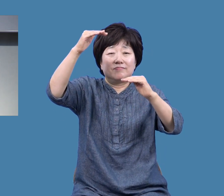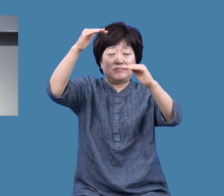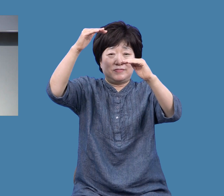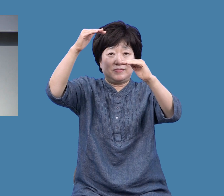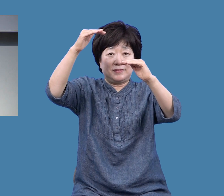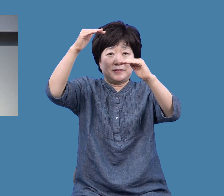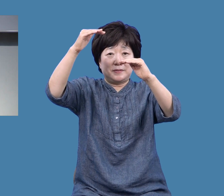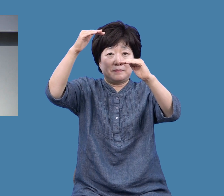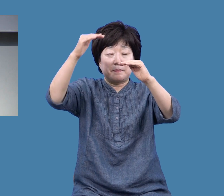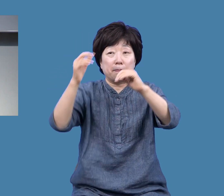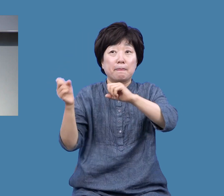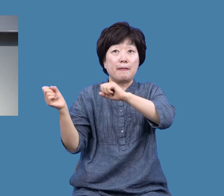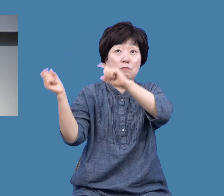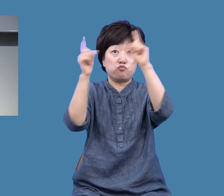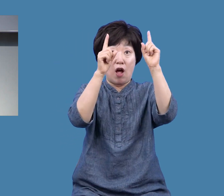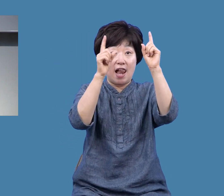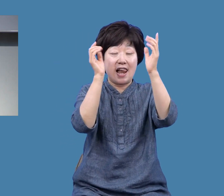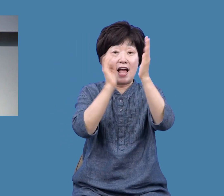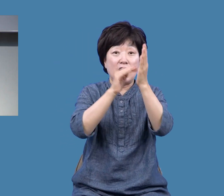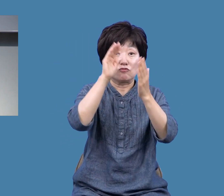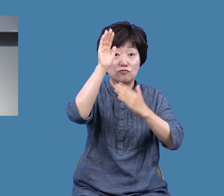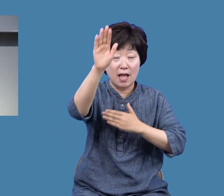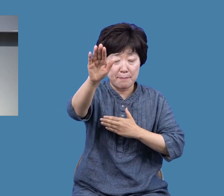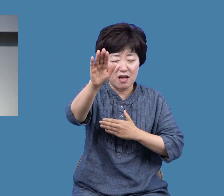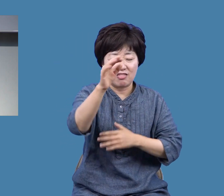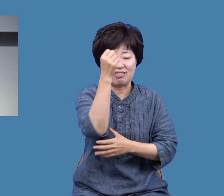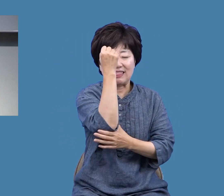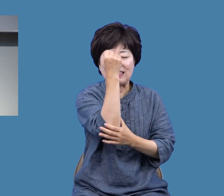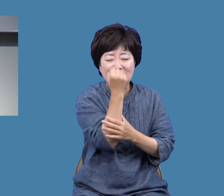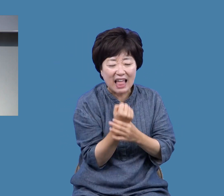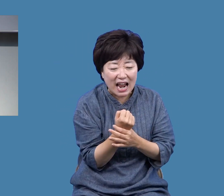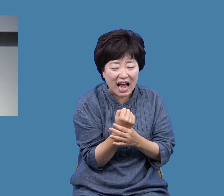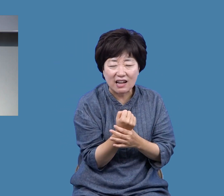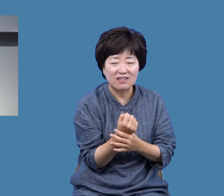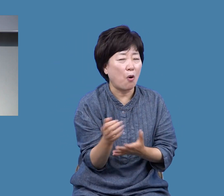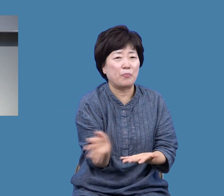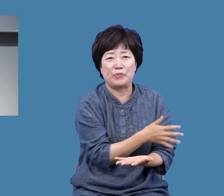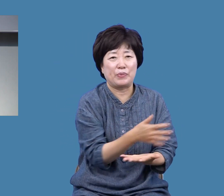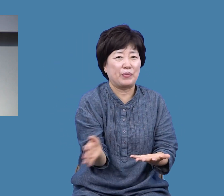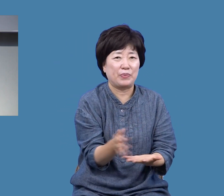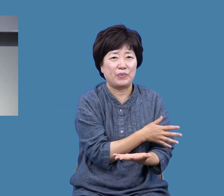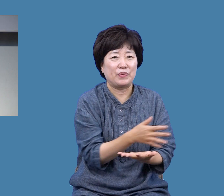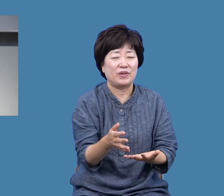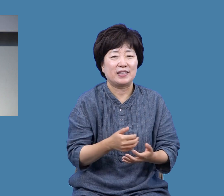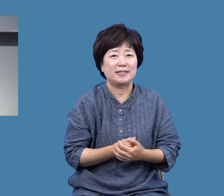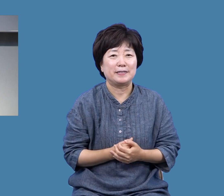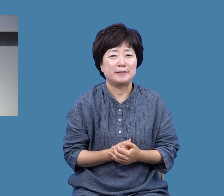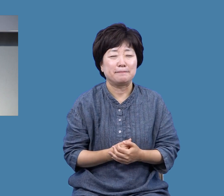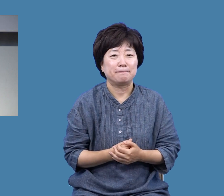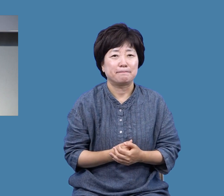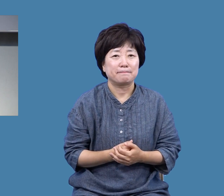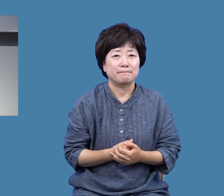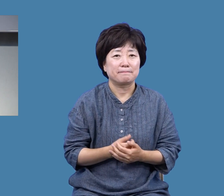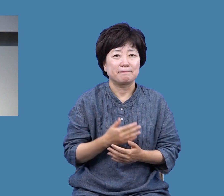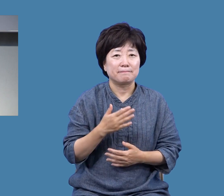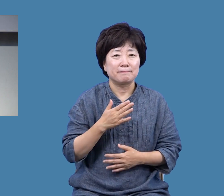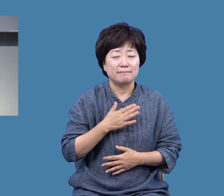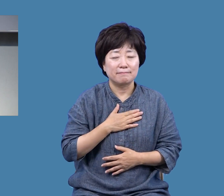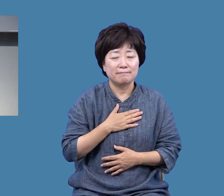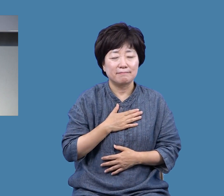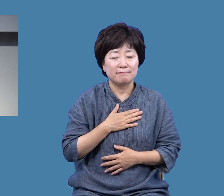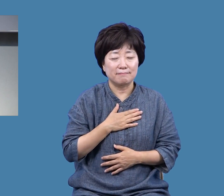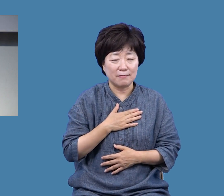몸에 타락한 본능은 없을 거예요. 우리 몸이 원하는 타락한 본능은 없을 거예요. 그런데 우리의 혼은 어떨 것